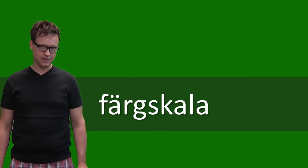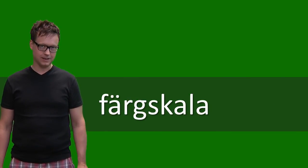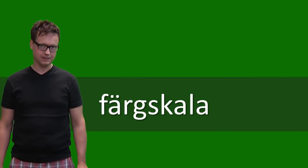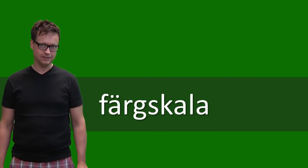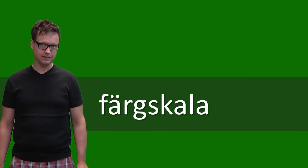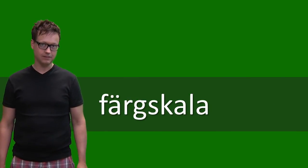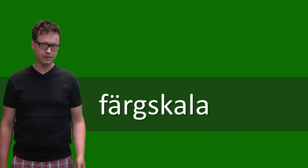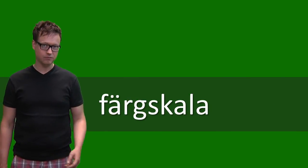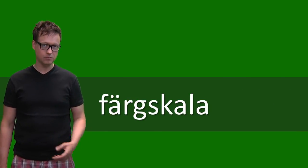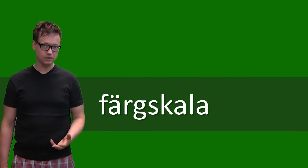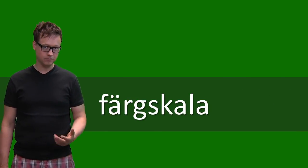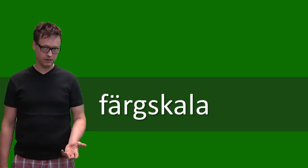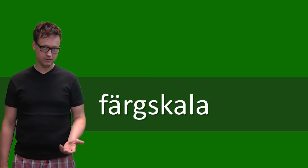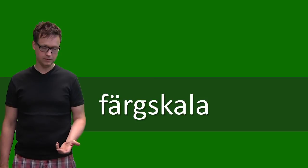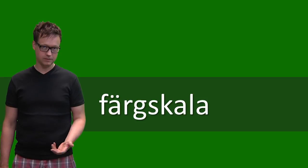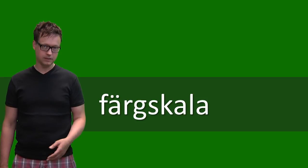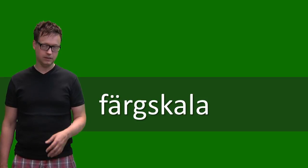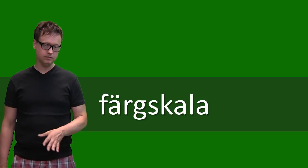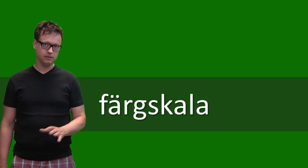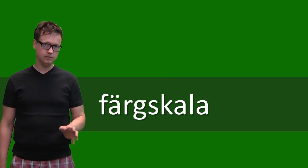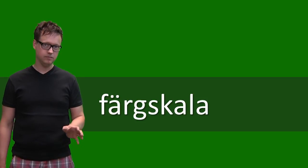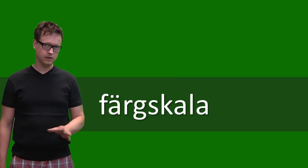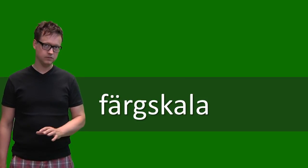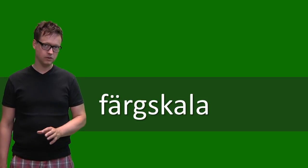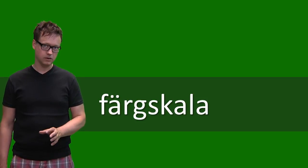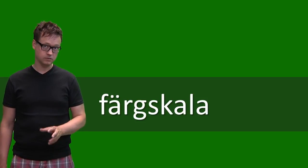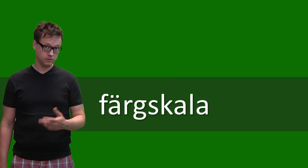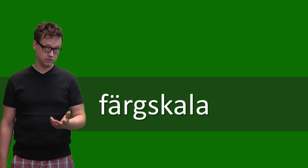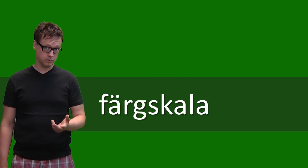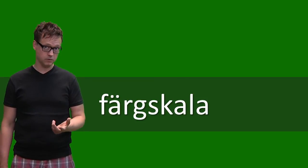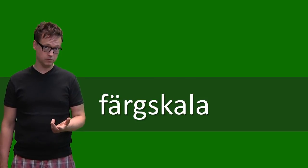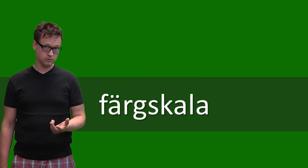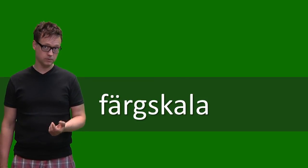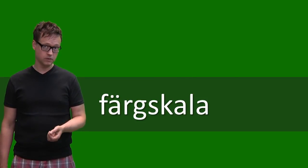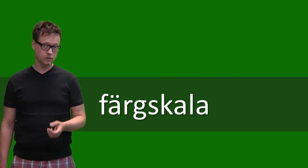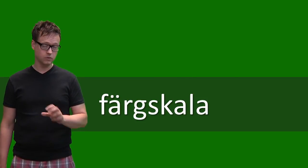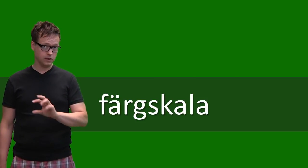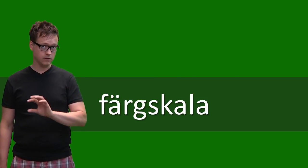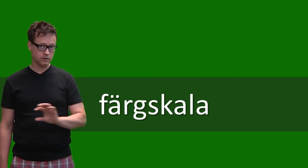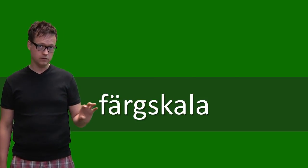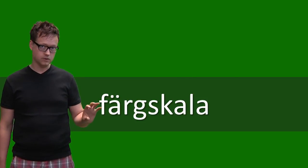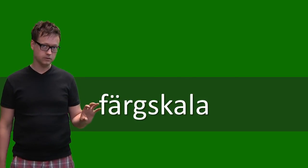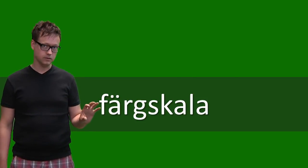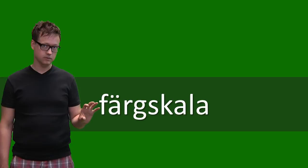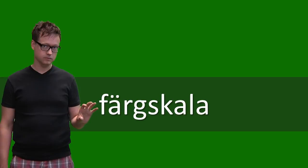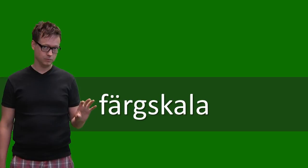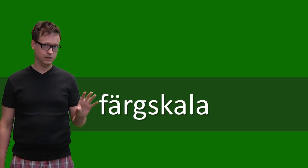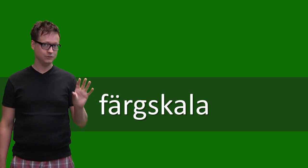presentation är att inte använda för mycket färger. Hitta en färgskala som finns i PowerPoint och använd den